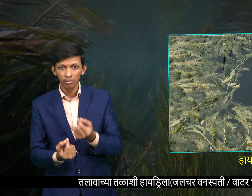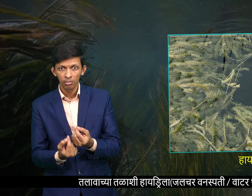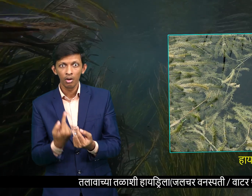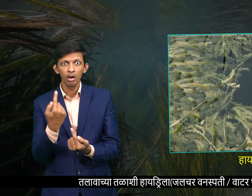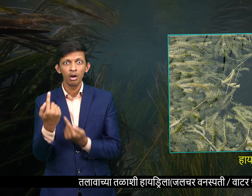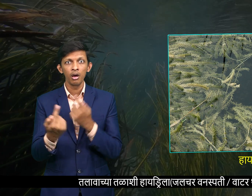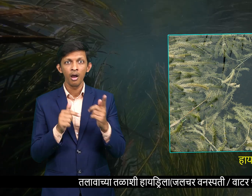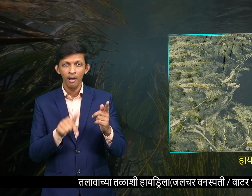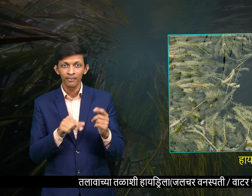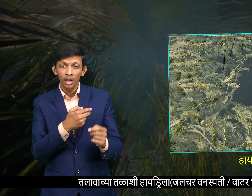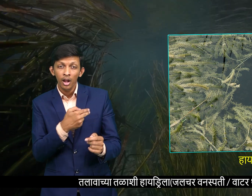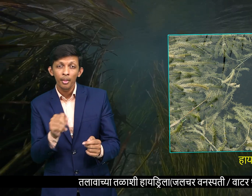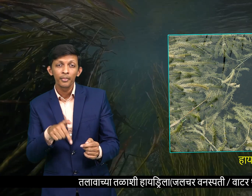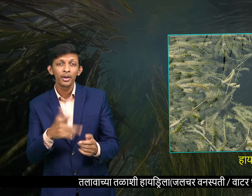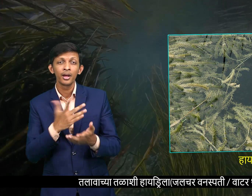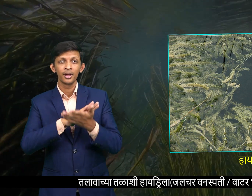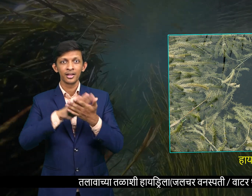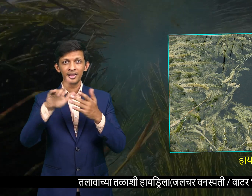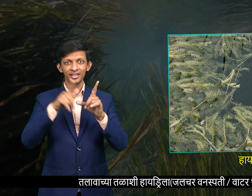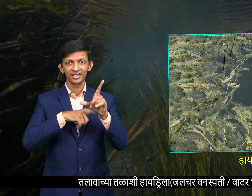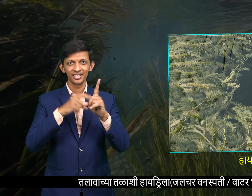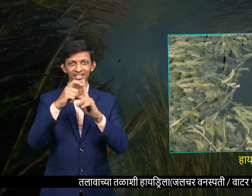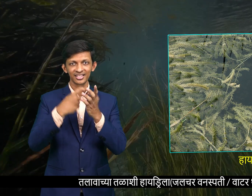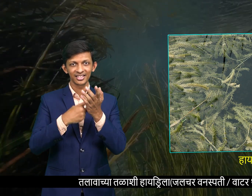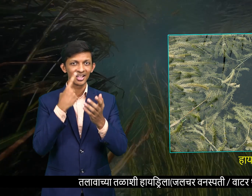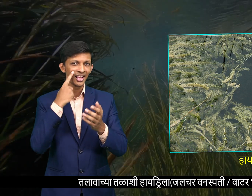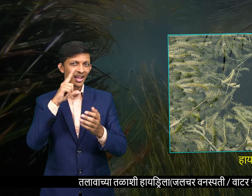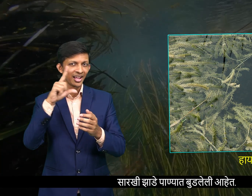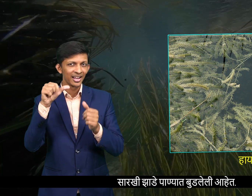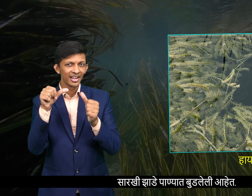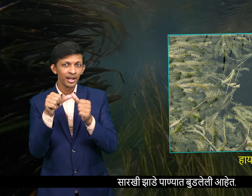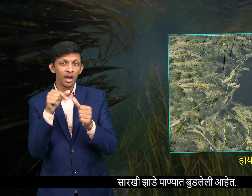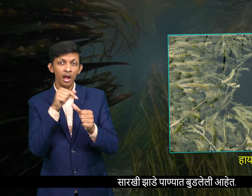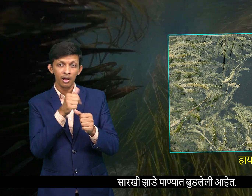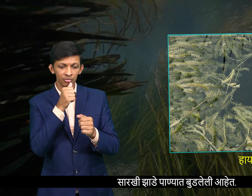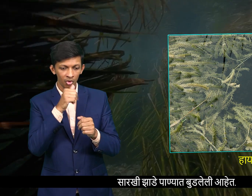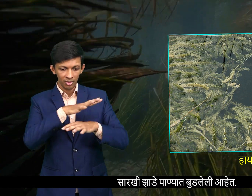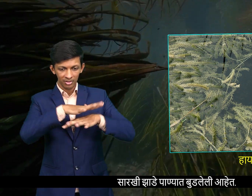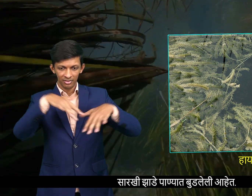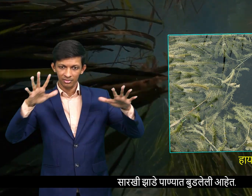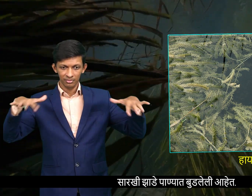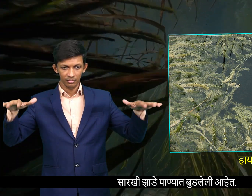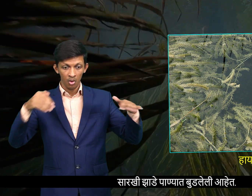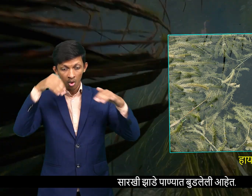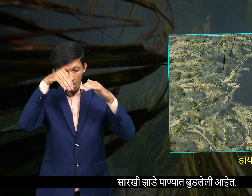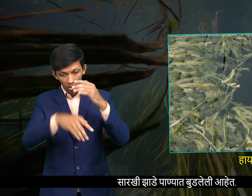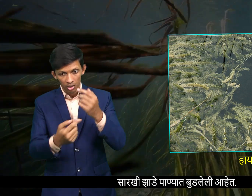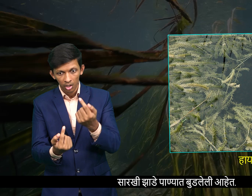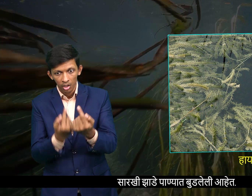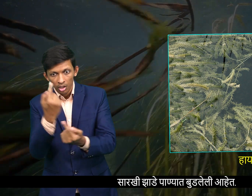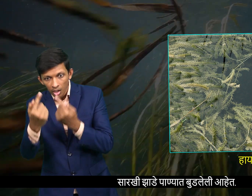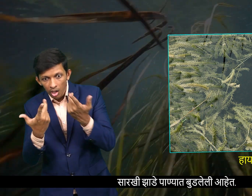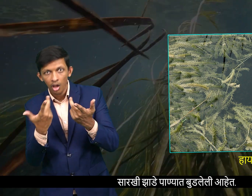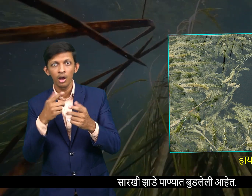जलचर वनस्पती, वॉटर थाईम सारखी झाडे पाण्यात बुडालेली आहेत.